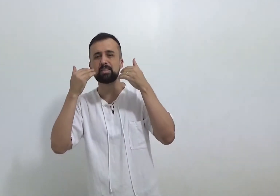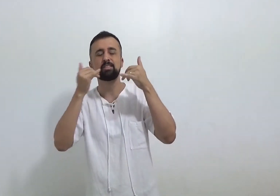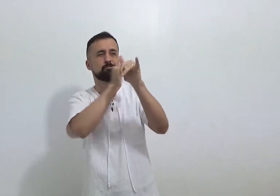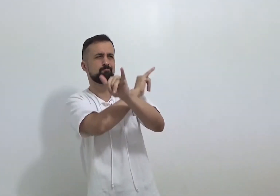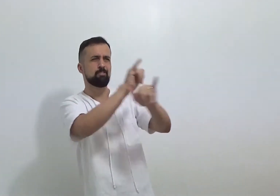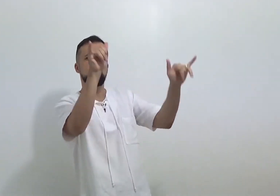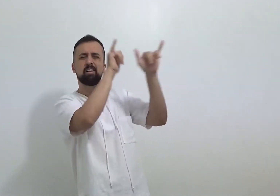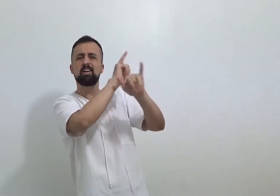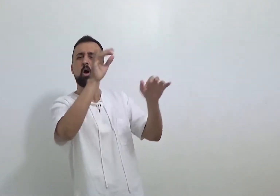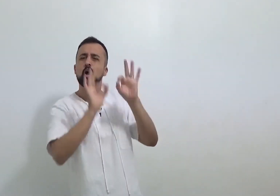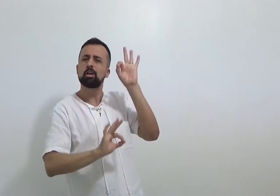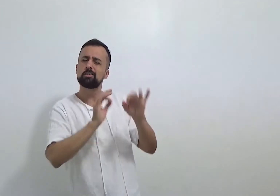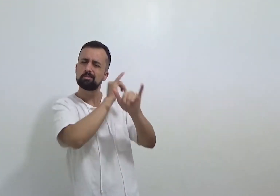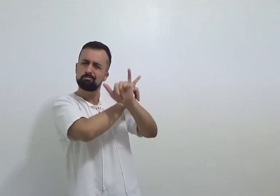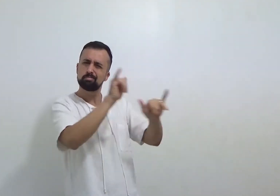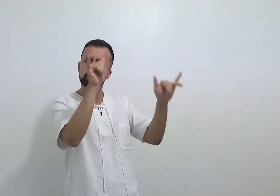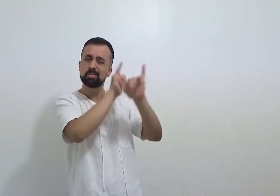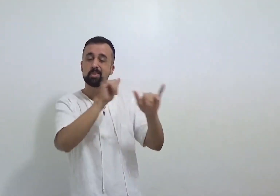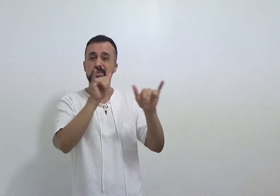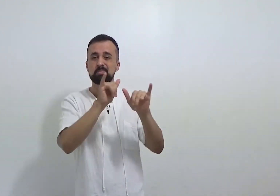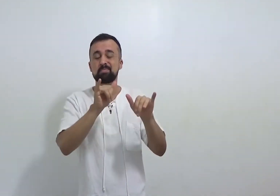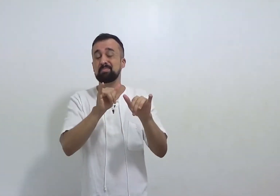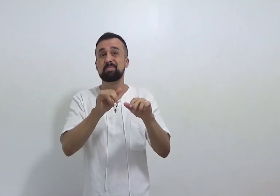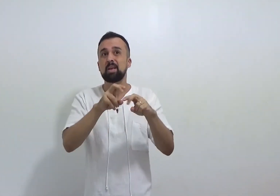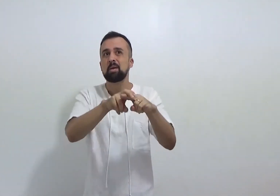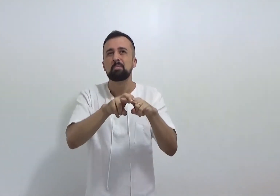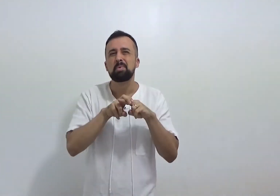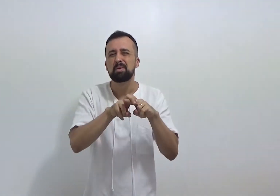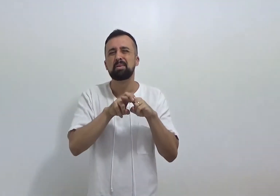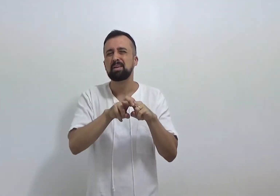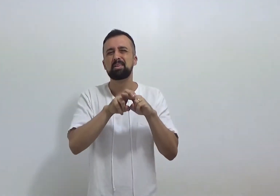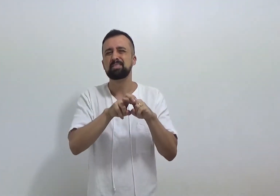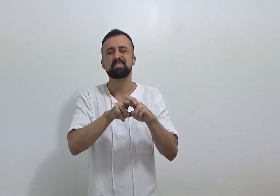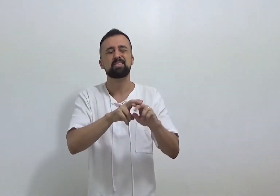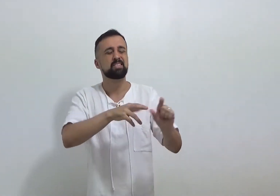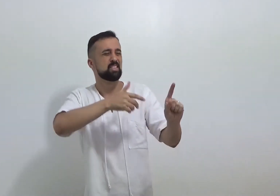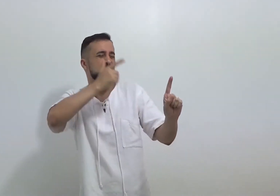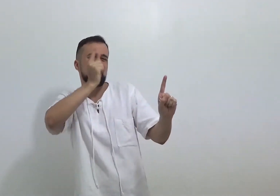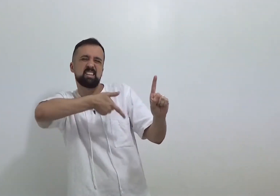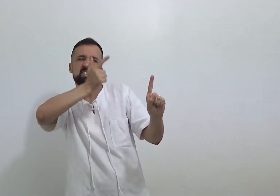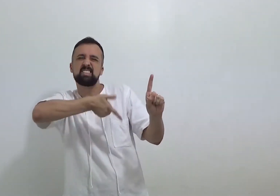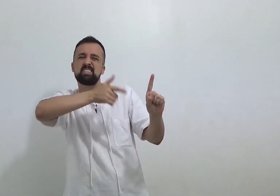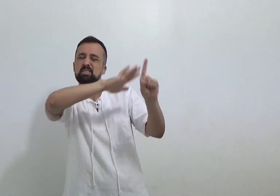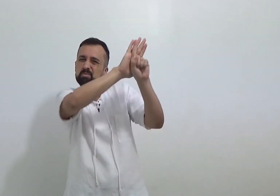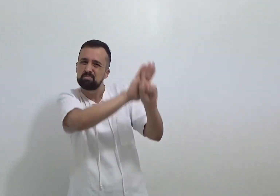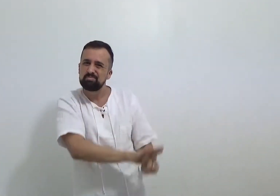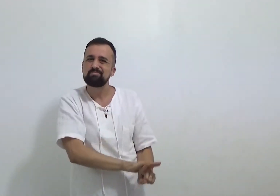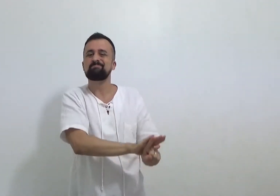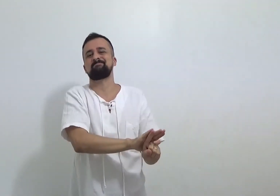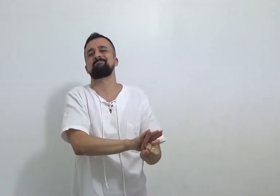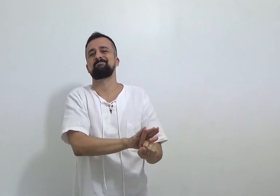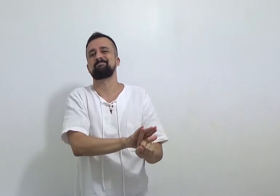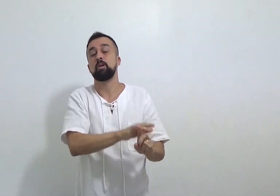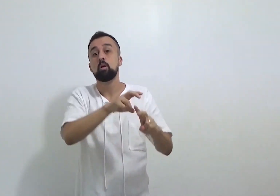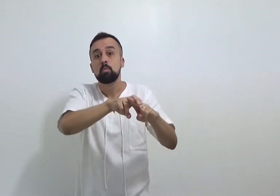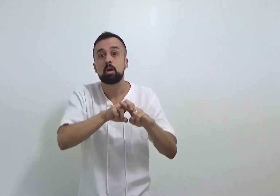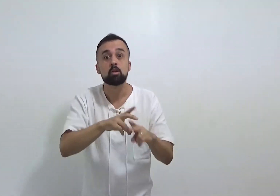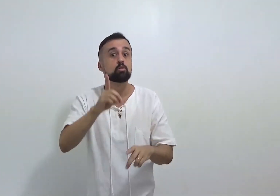Muitos indígenas lançam campanhas contra estereótipos para o